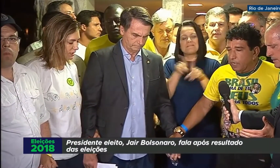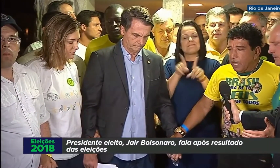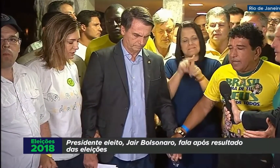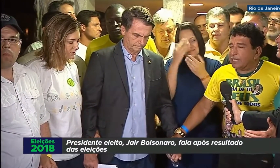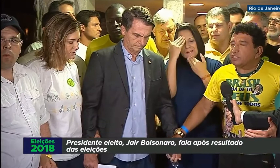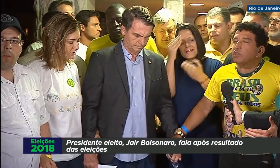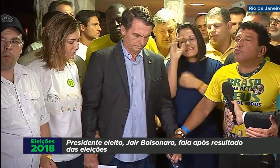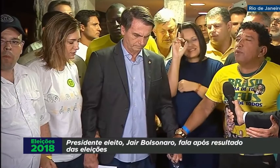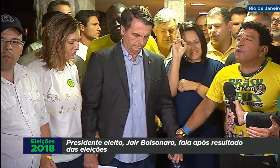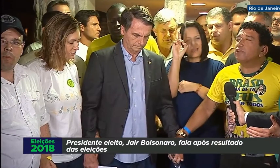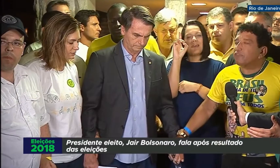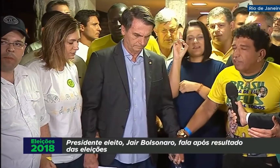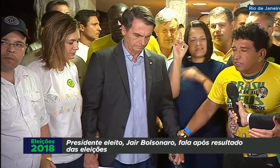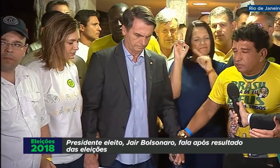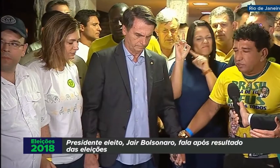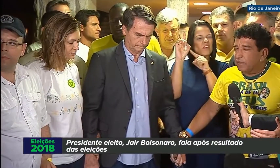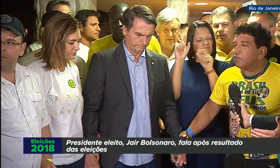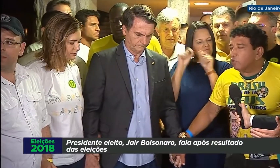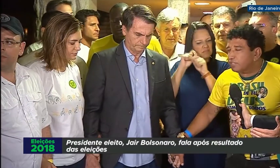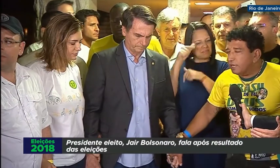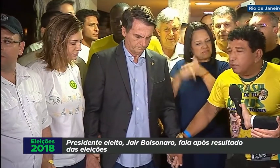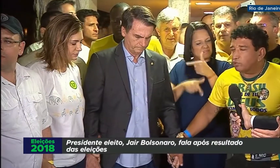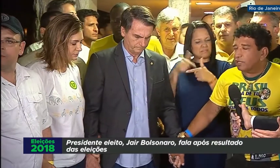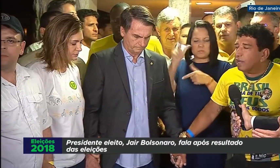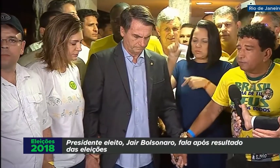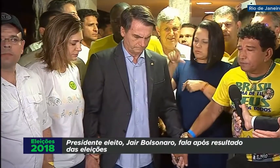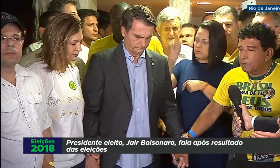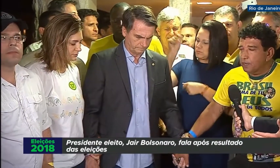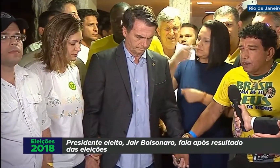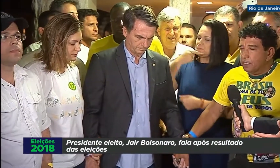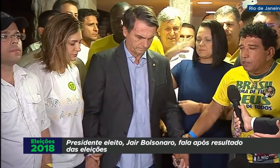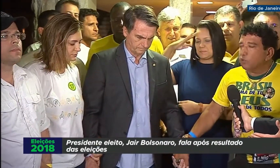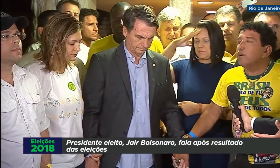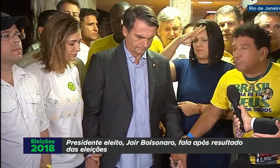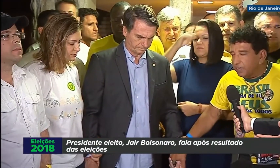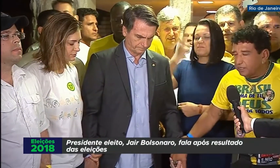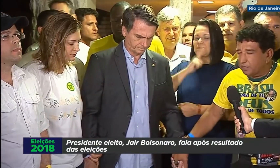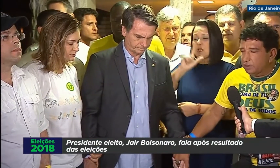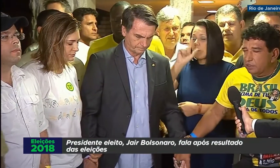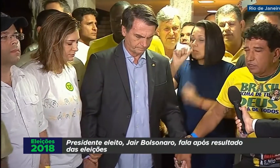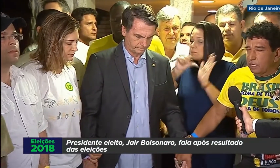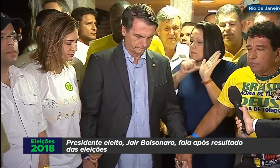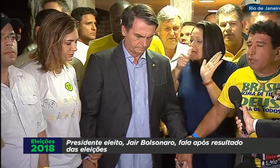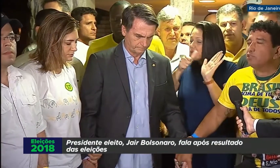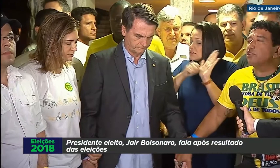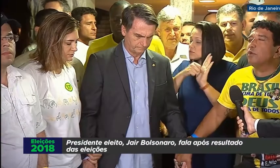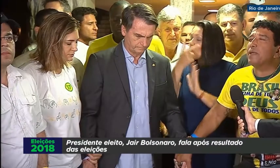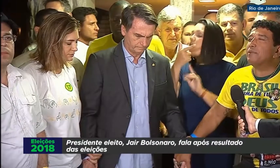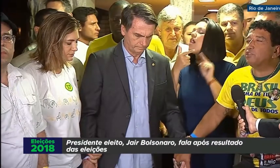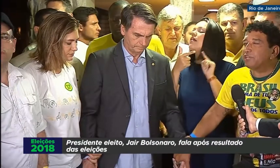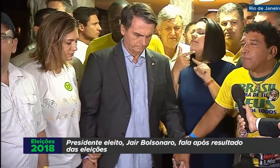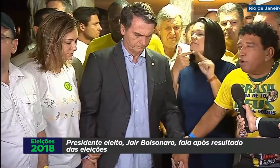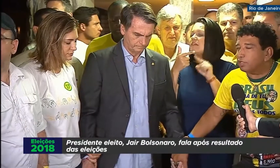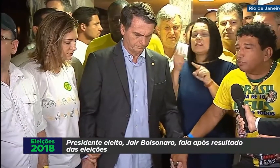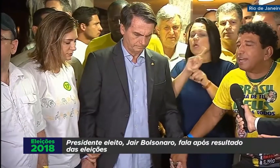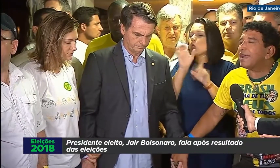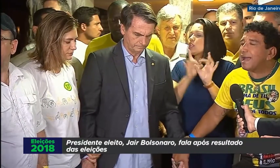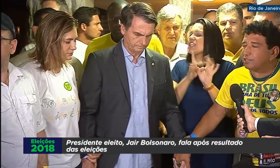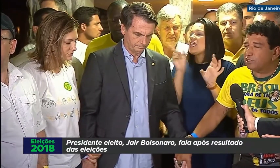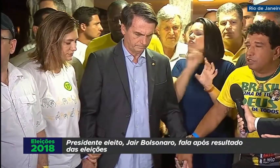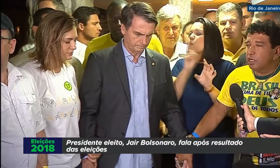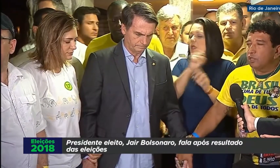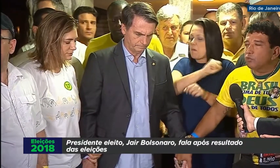gratidão. Agradecer ao Senhor pelo que fez, levantou Jair Bolsonaro duas vezes, porque o Senhor não permitiu que a morte